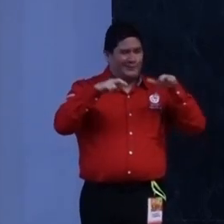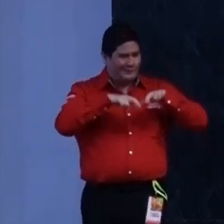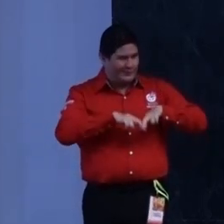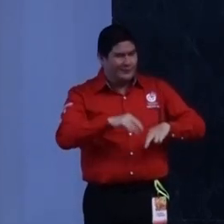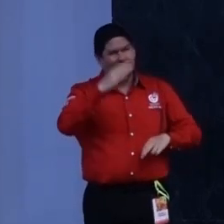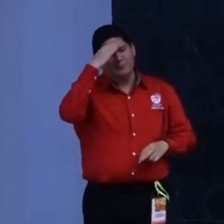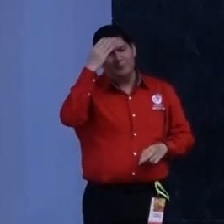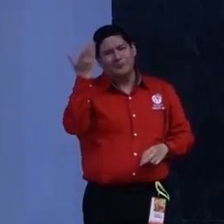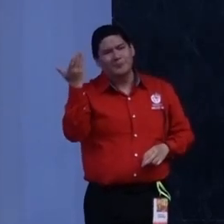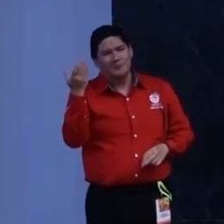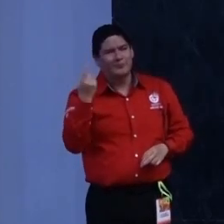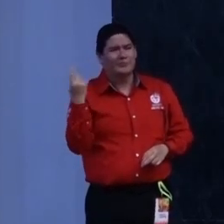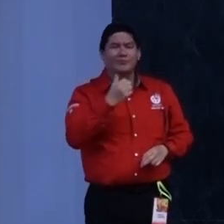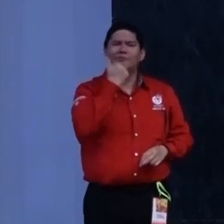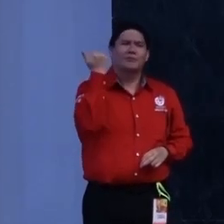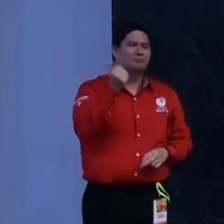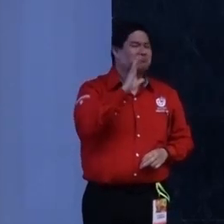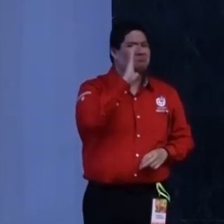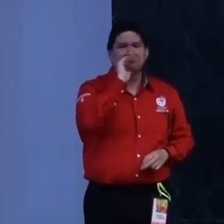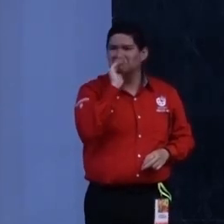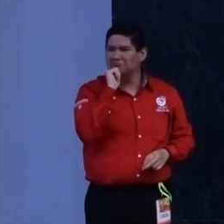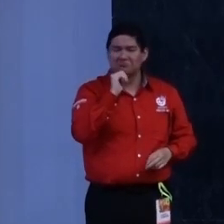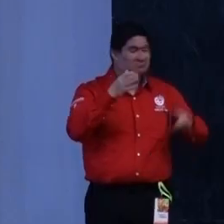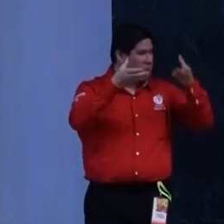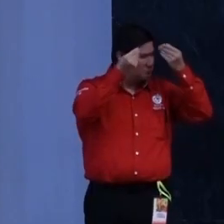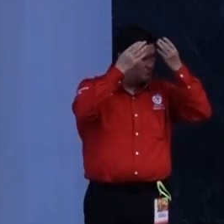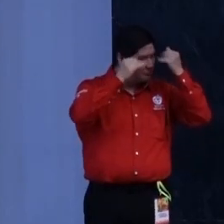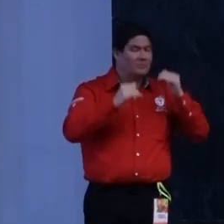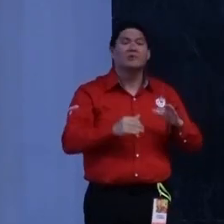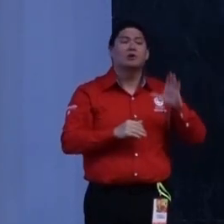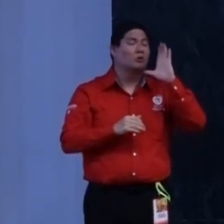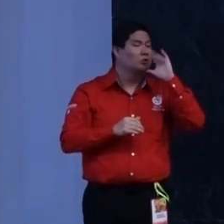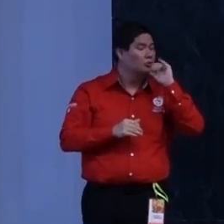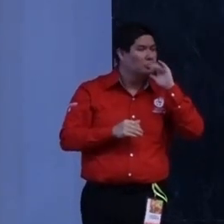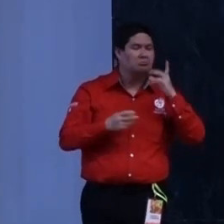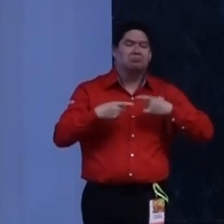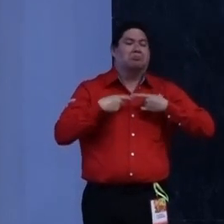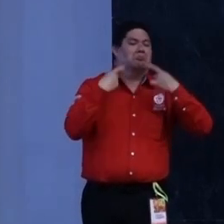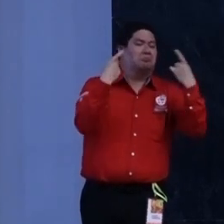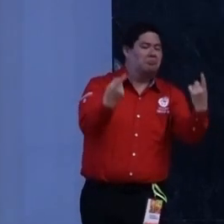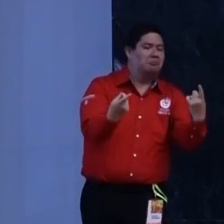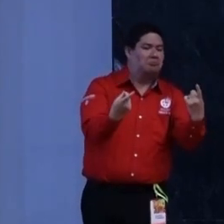de entrada que el alumno no puede aprender o que el alumno no puede aportar.